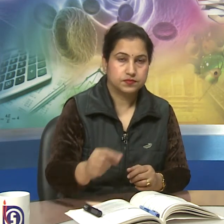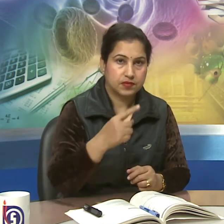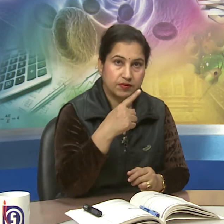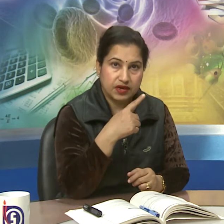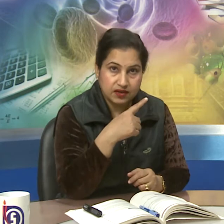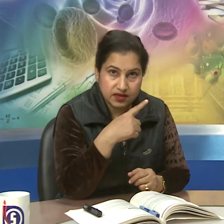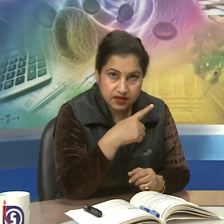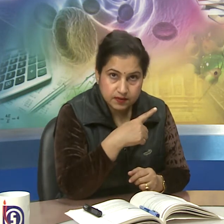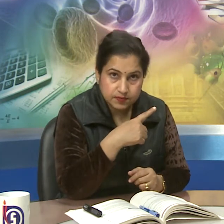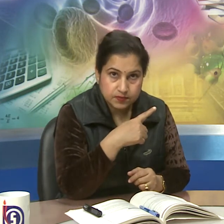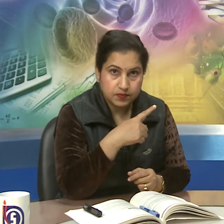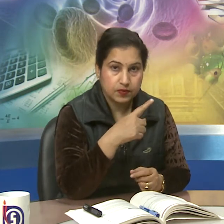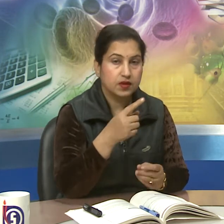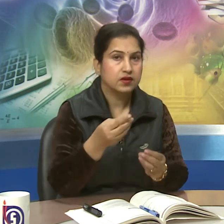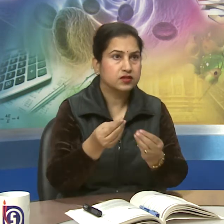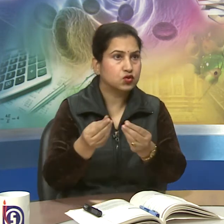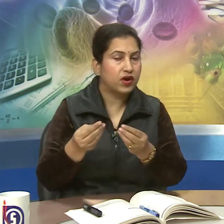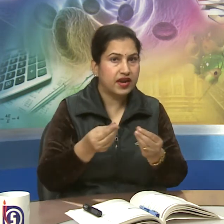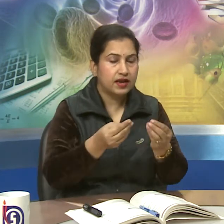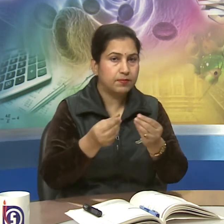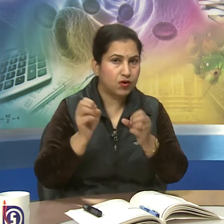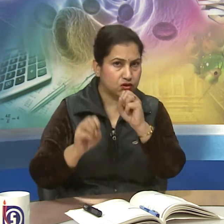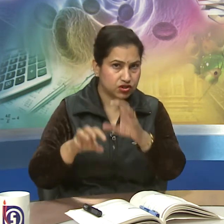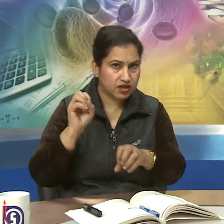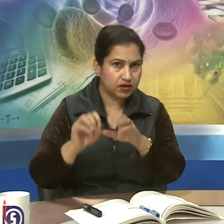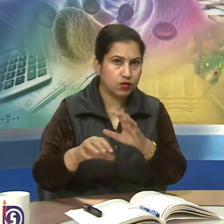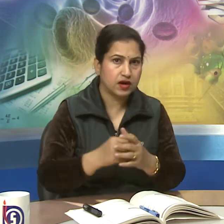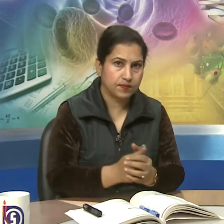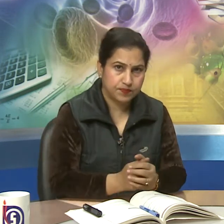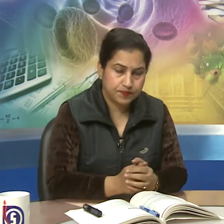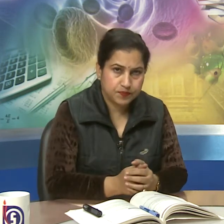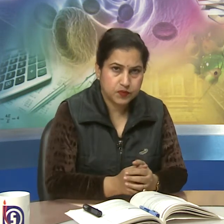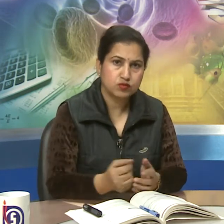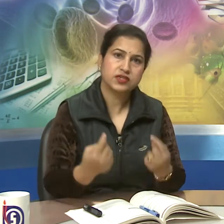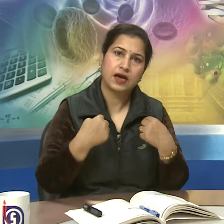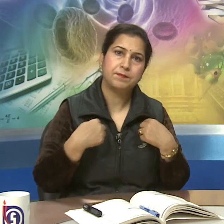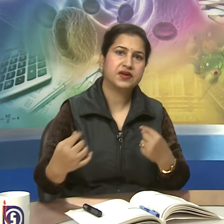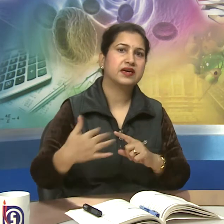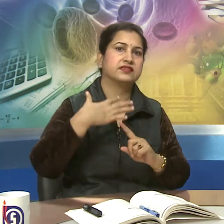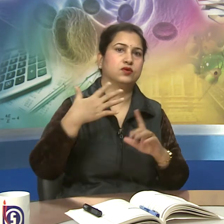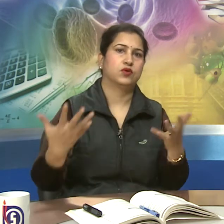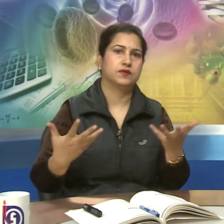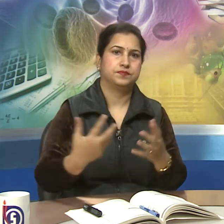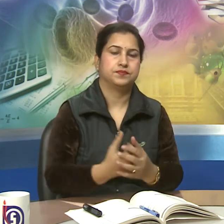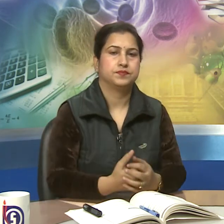है अब यहां देखिए 500 ऑयल पोलूशन अगर होगा उसे हम पर क्या असर